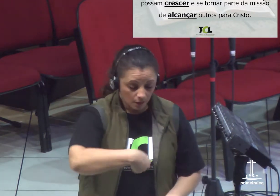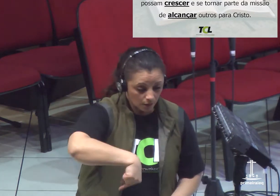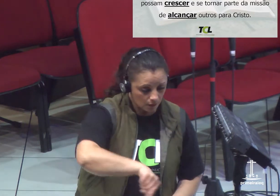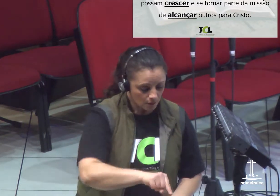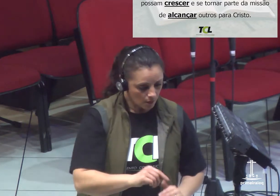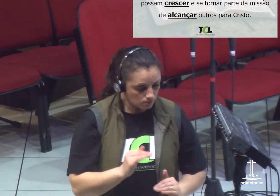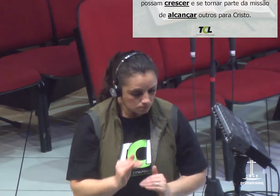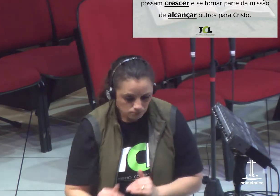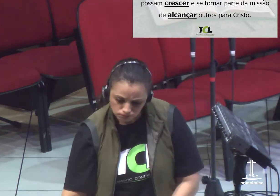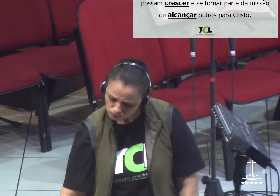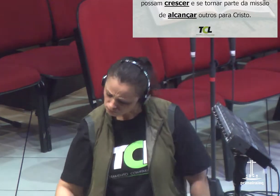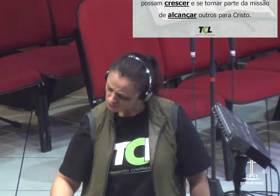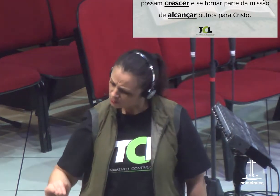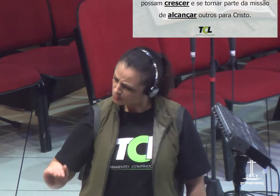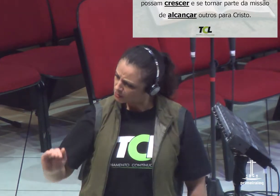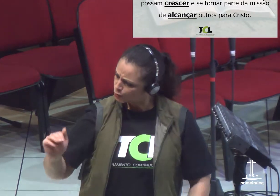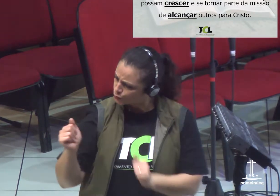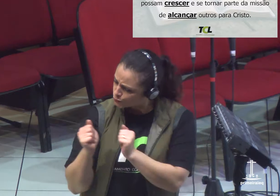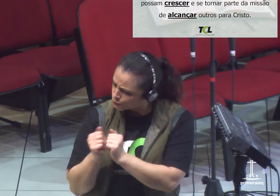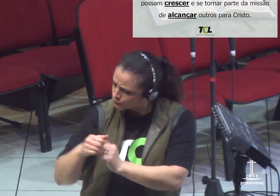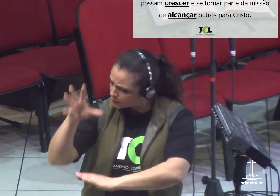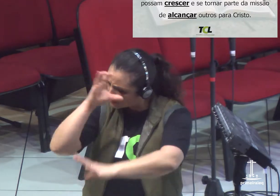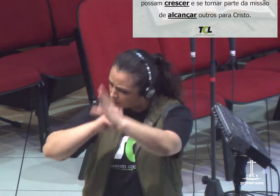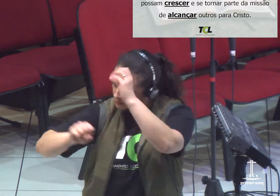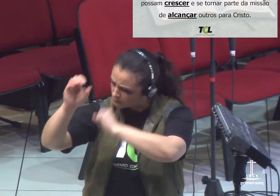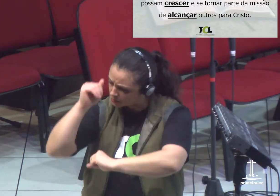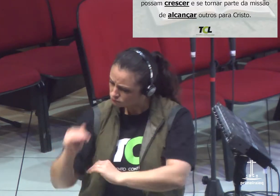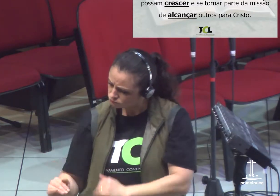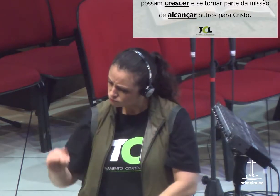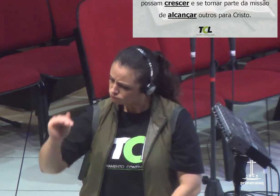se cresce de maneira saudável.